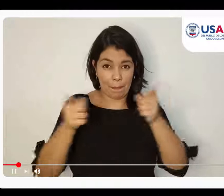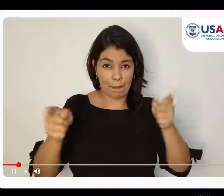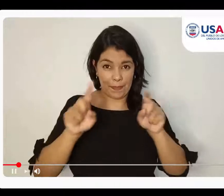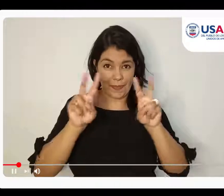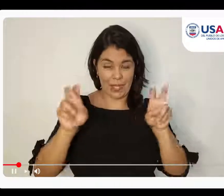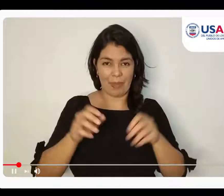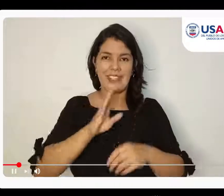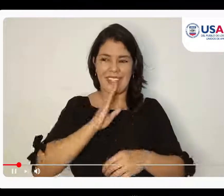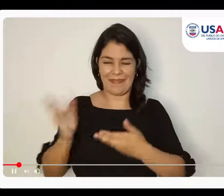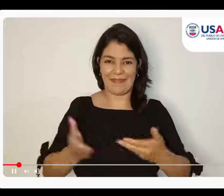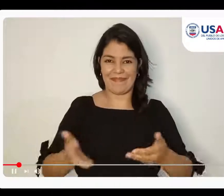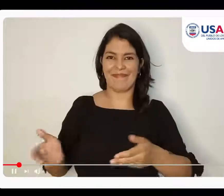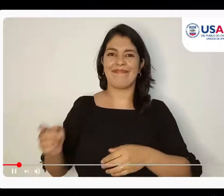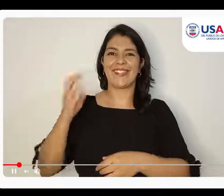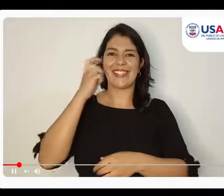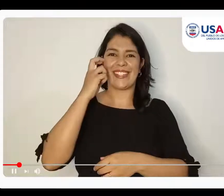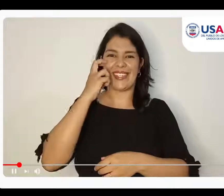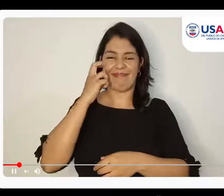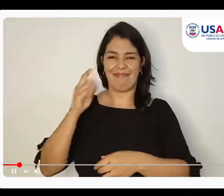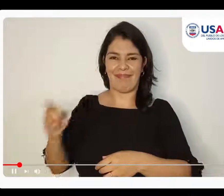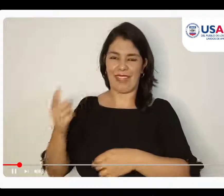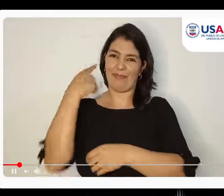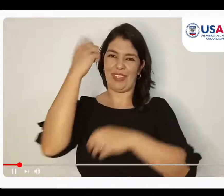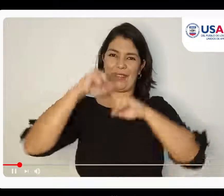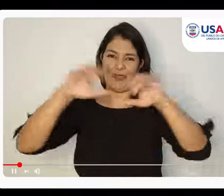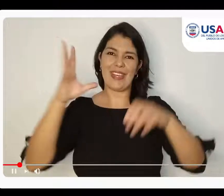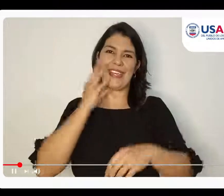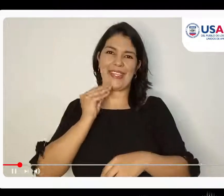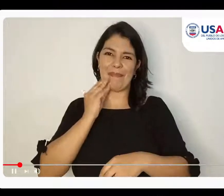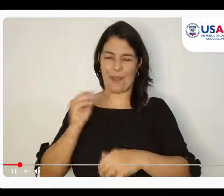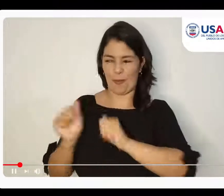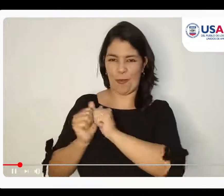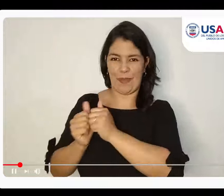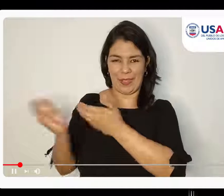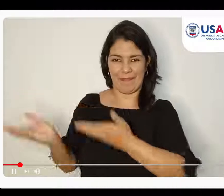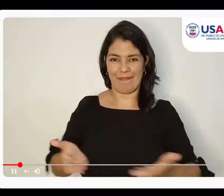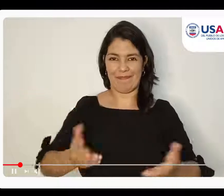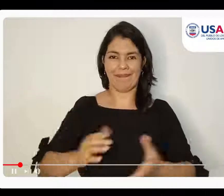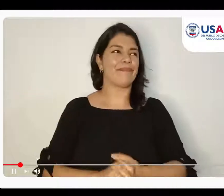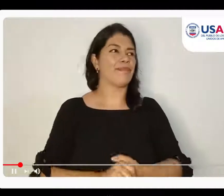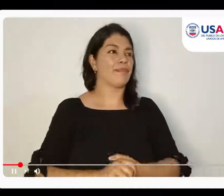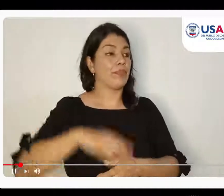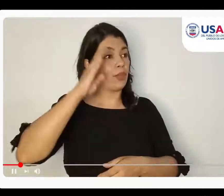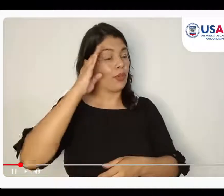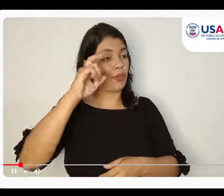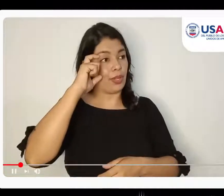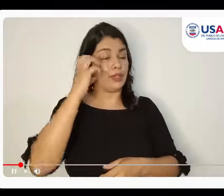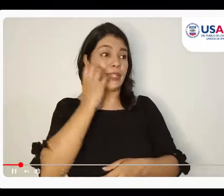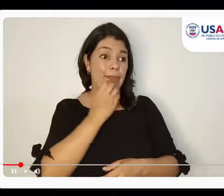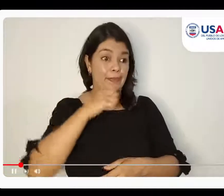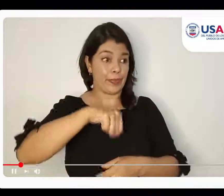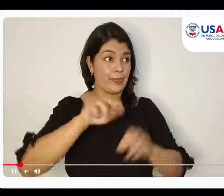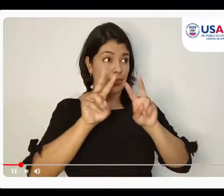y consultor en políticas públicas, César Arévalo. Hola Diego, y hoy hablando del tema de los